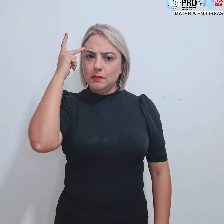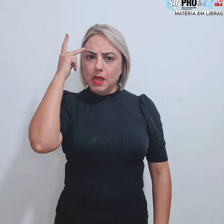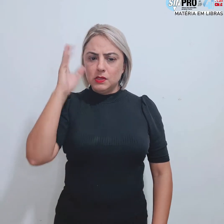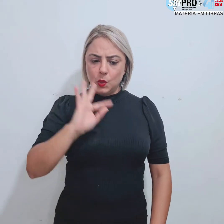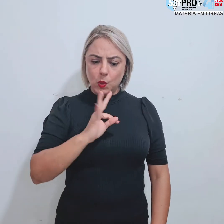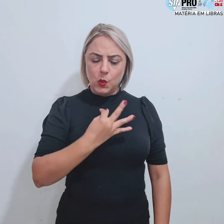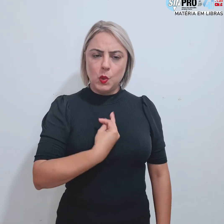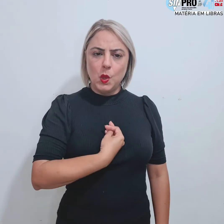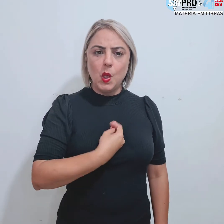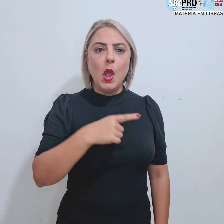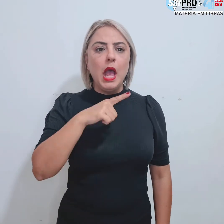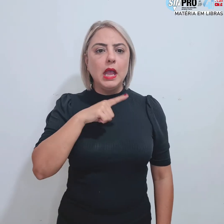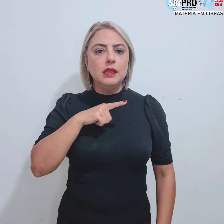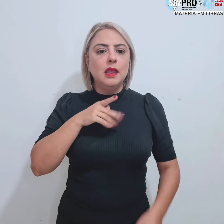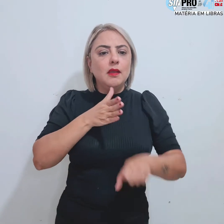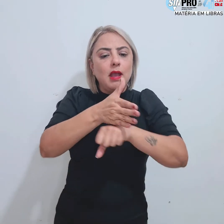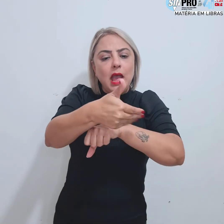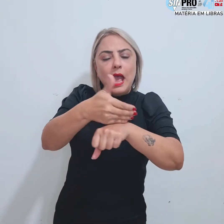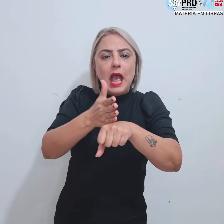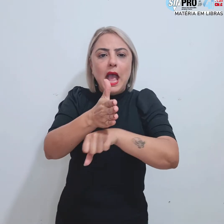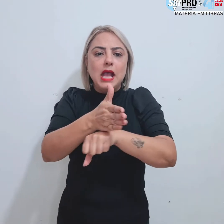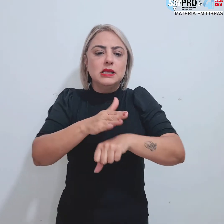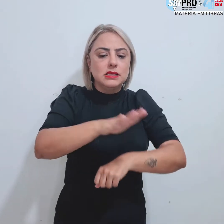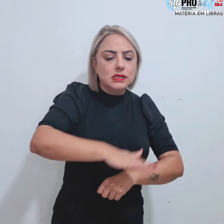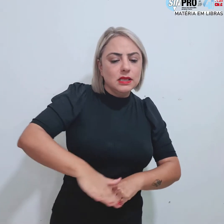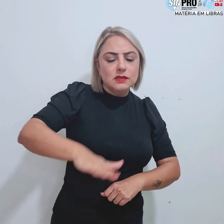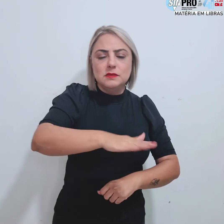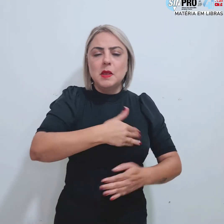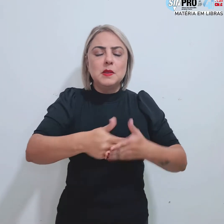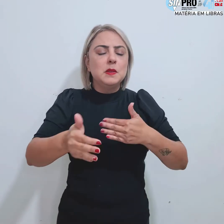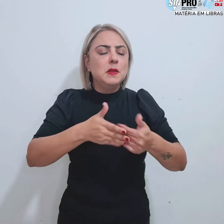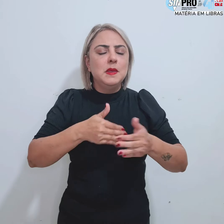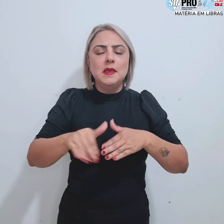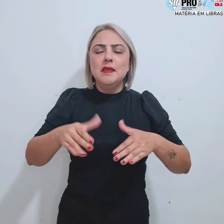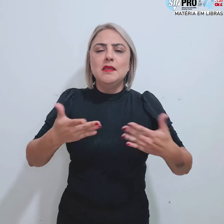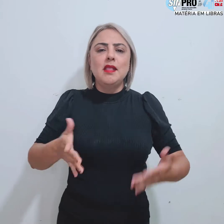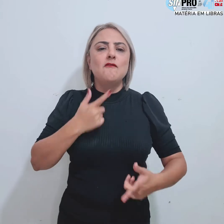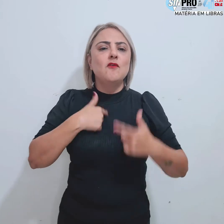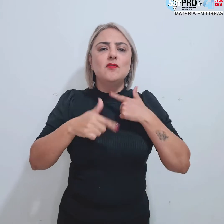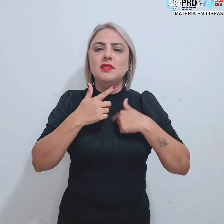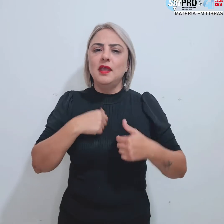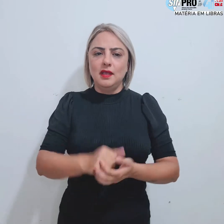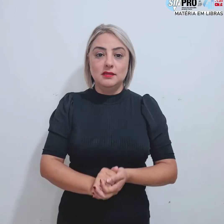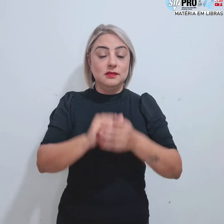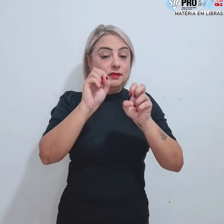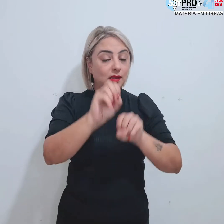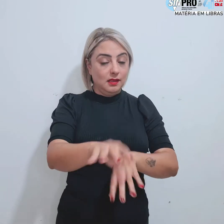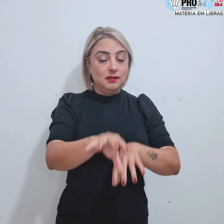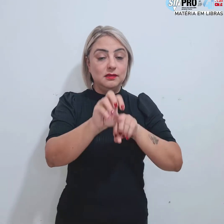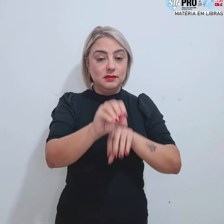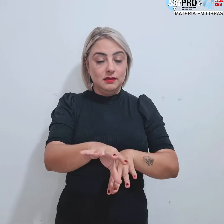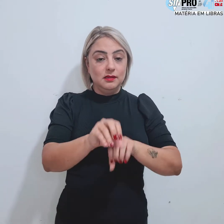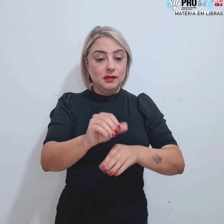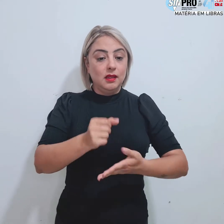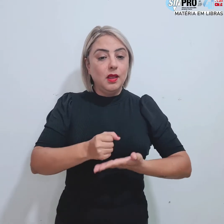trans tenham acesso aos espaços que quiserem. A educação dá